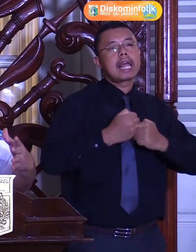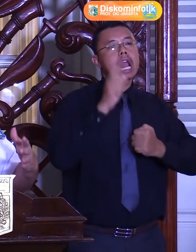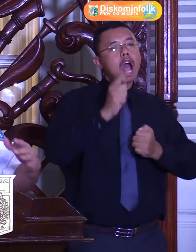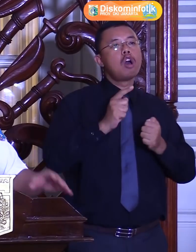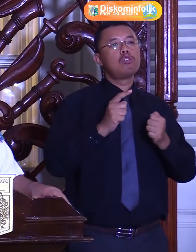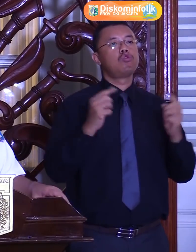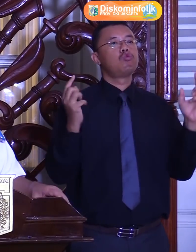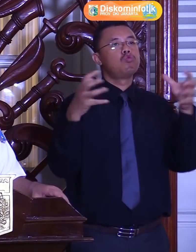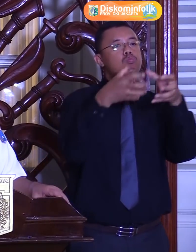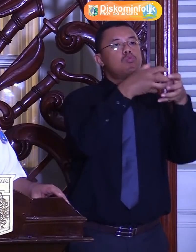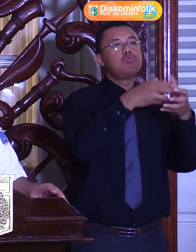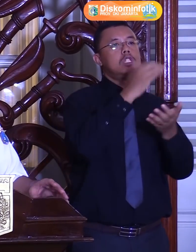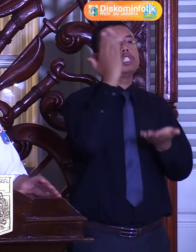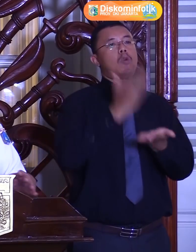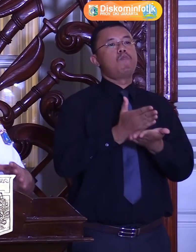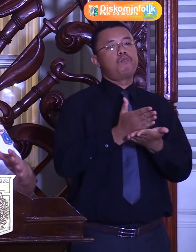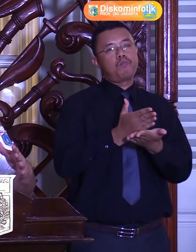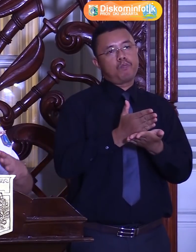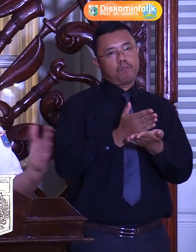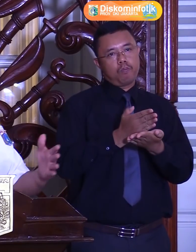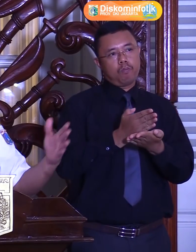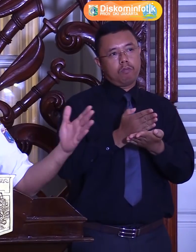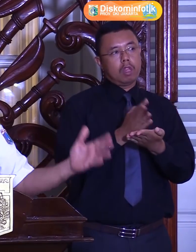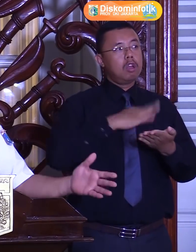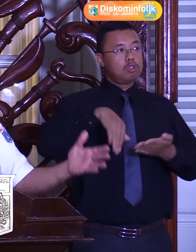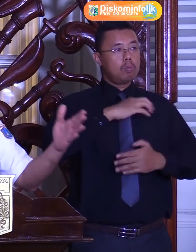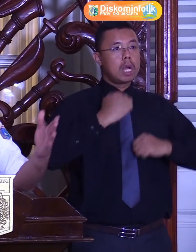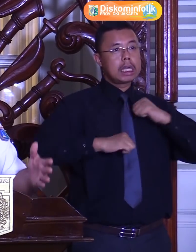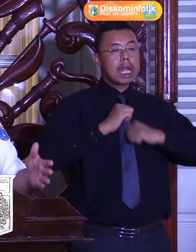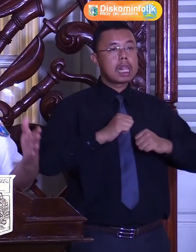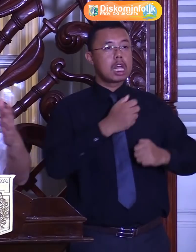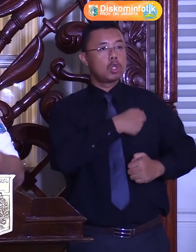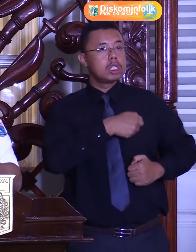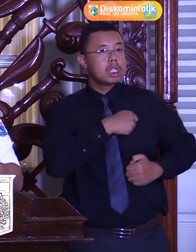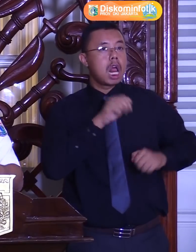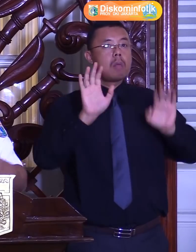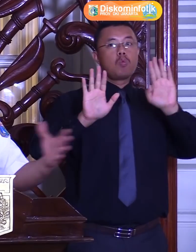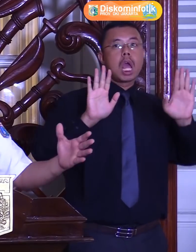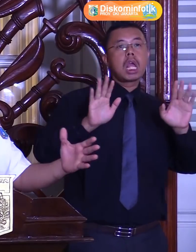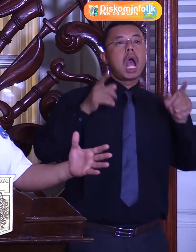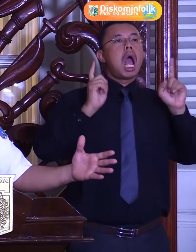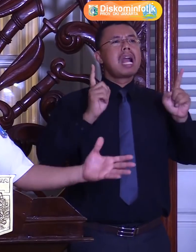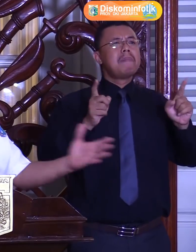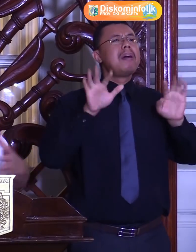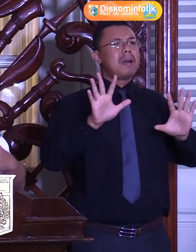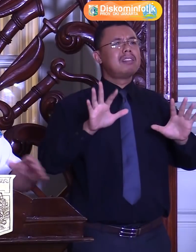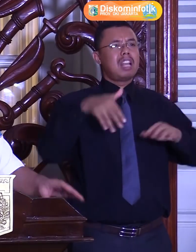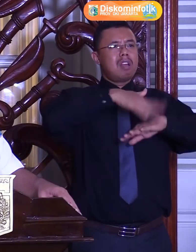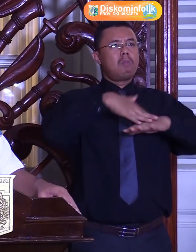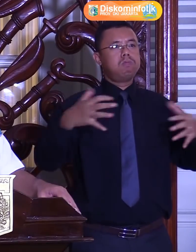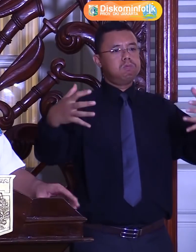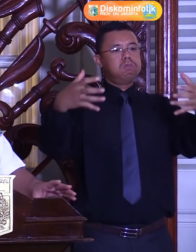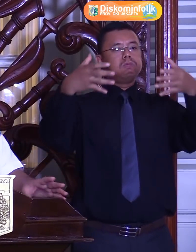orangnya berkumpul. Nah, seluruh kegiatan sosial, budaya, agama, banyak yang sifatnya mengumpulkan